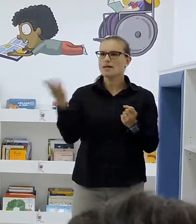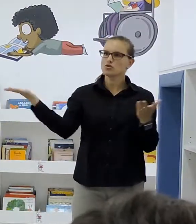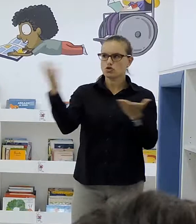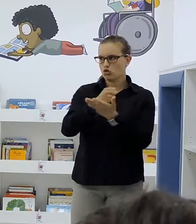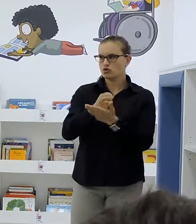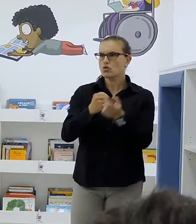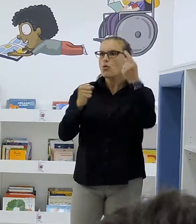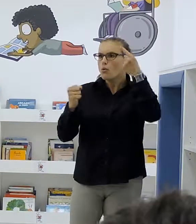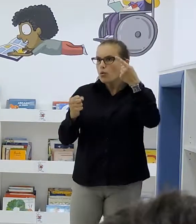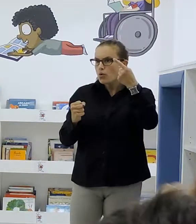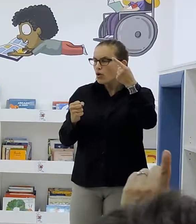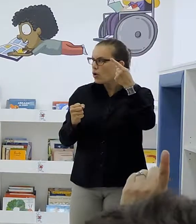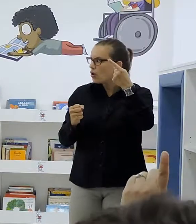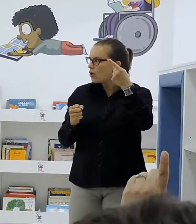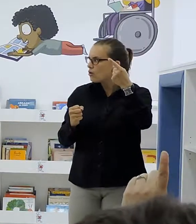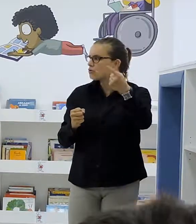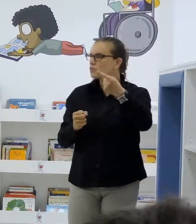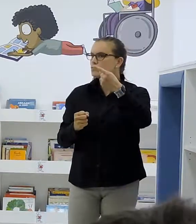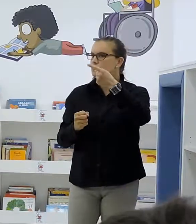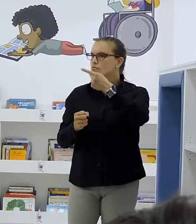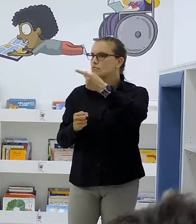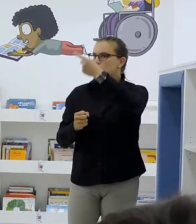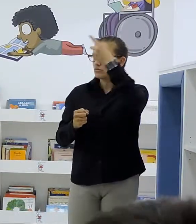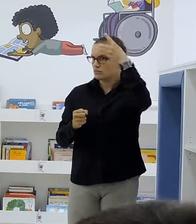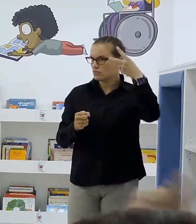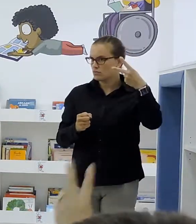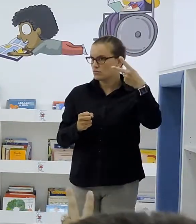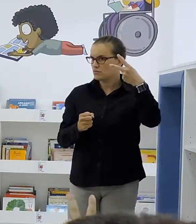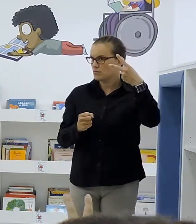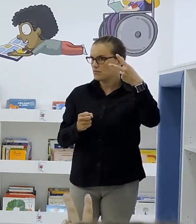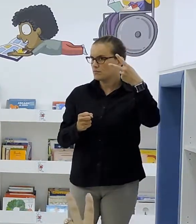va. Número 1. Número 2.